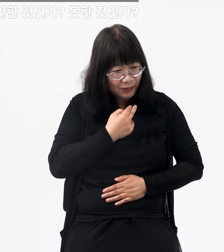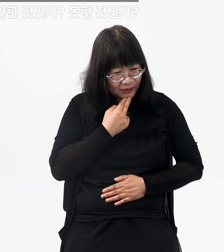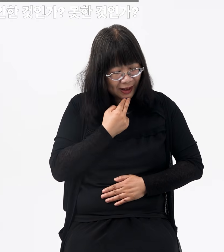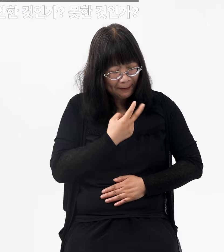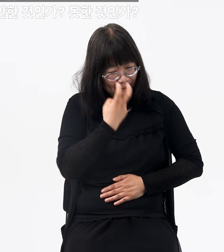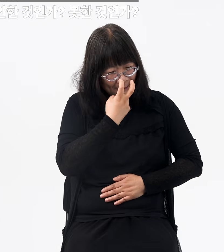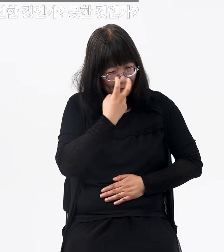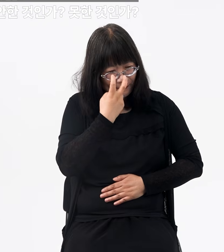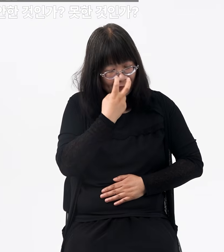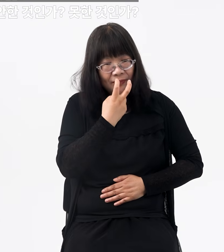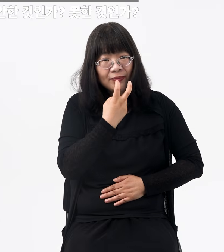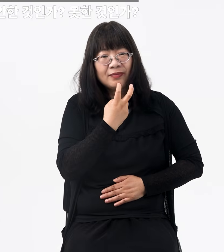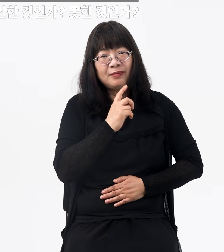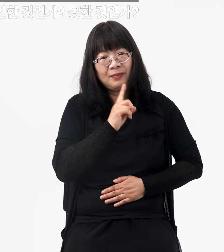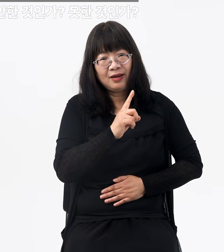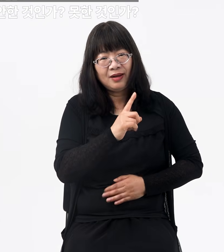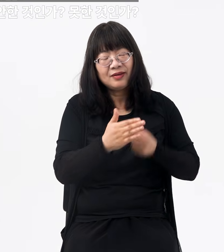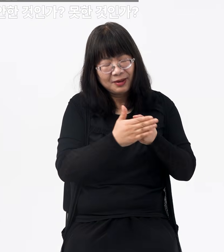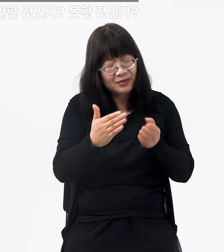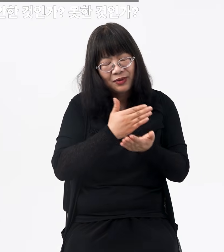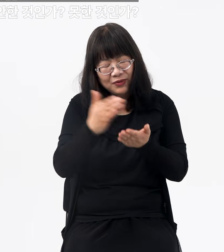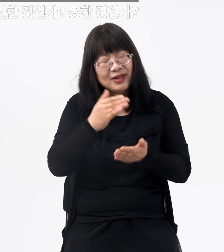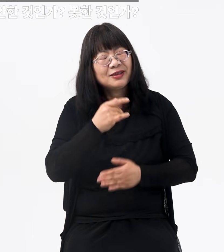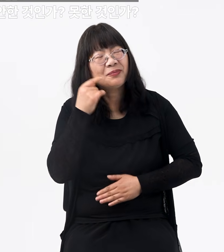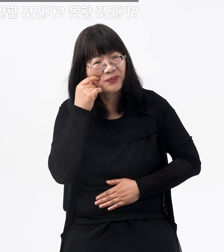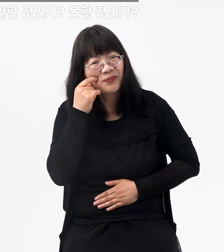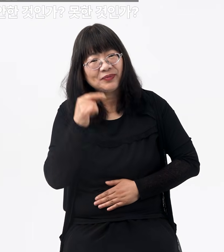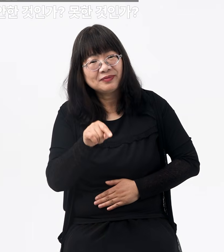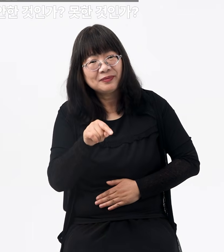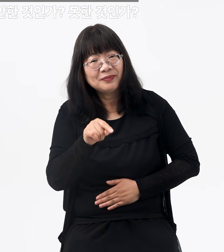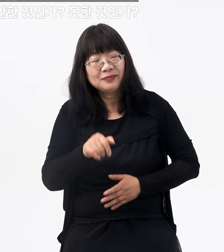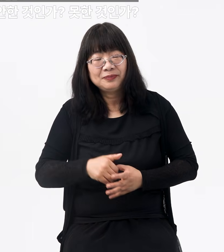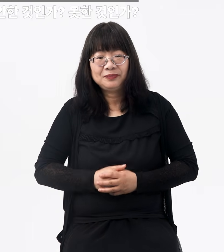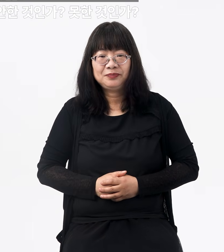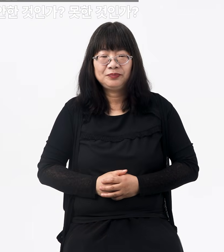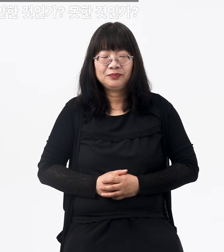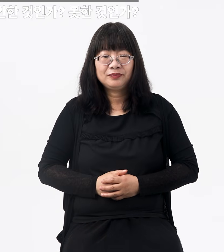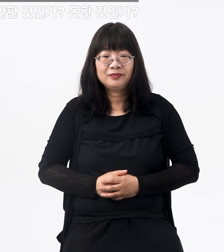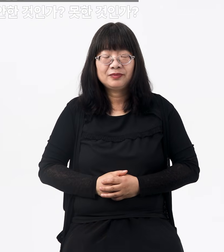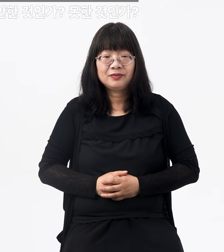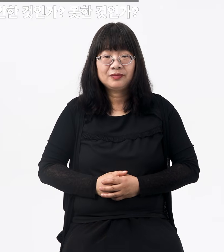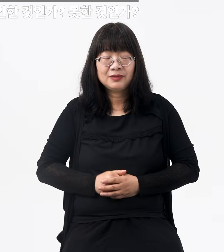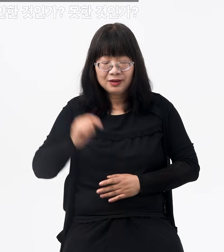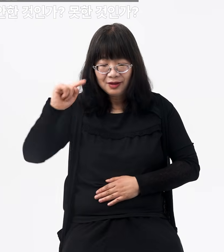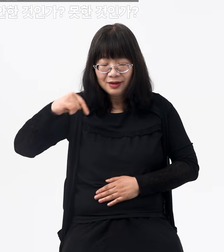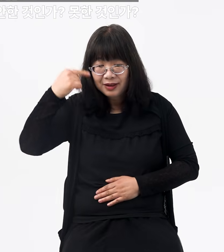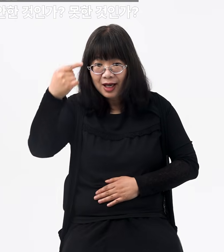쫓아내지 못했어요. 근데 보세요. 이게 이제 무슨 패턴으로 넘어가는가?